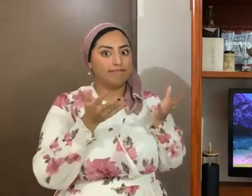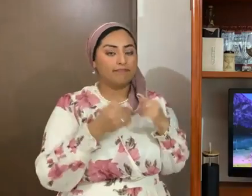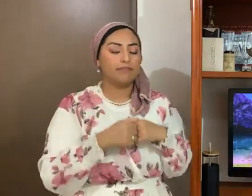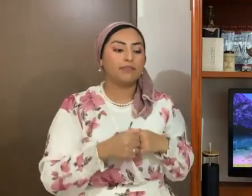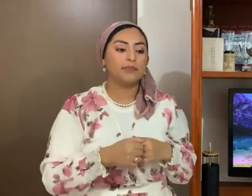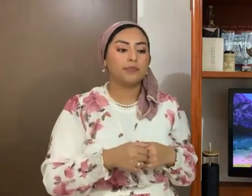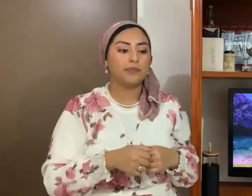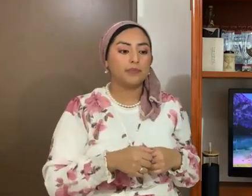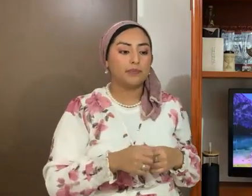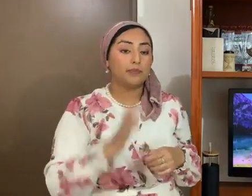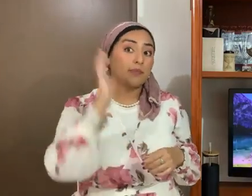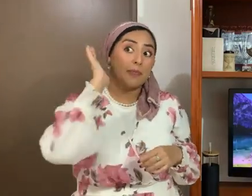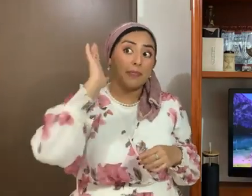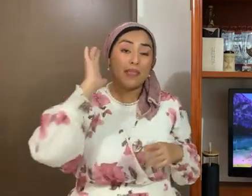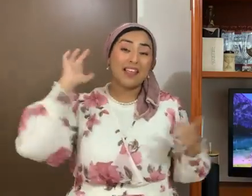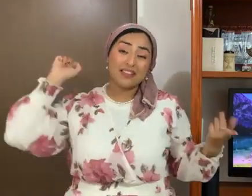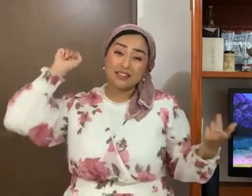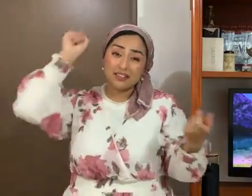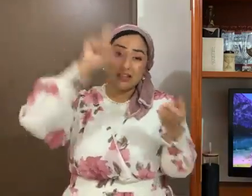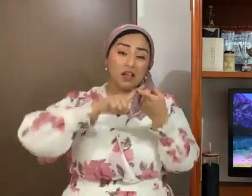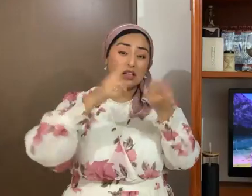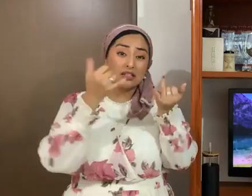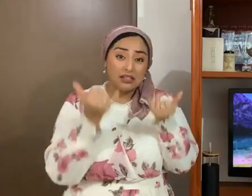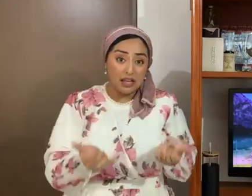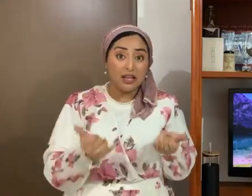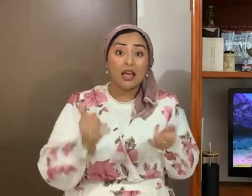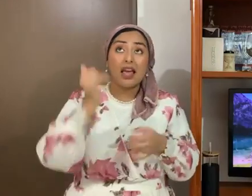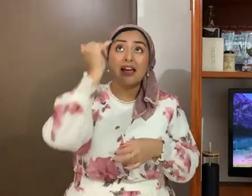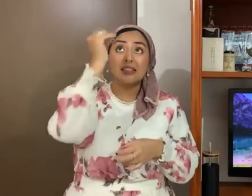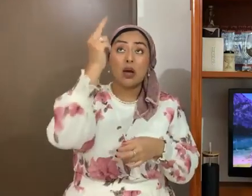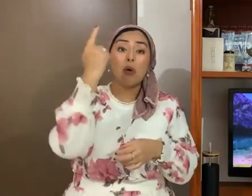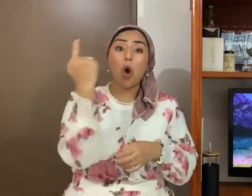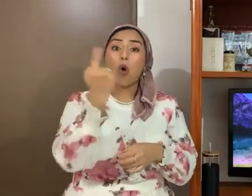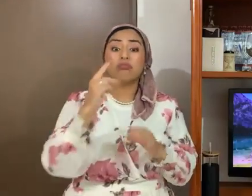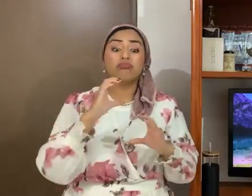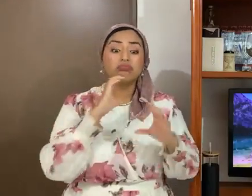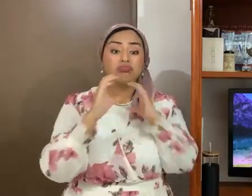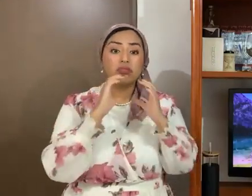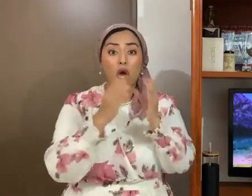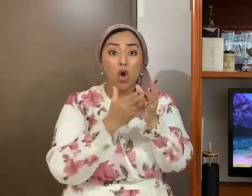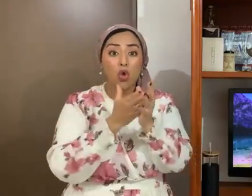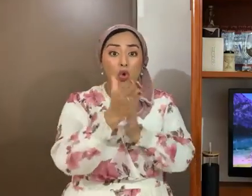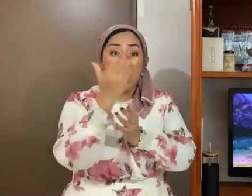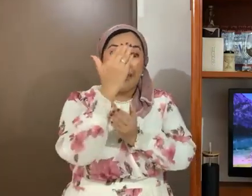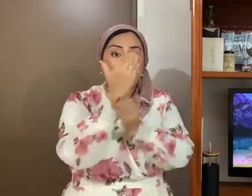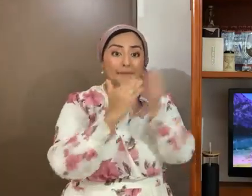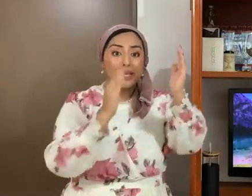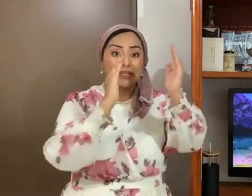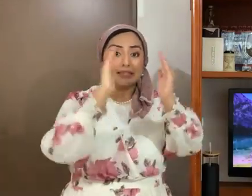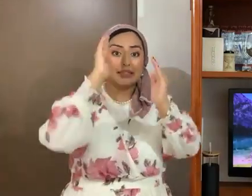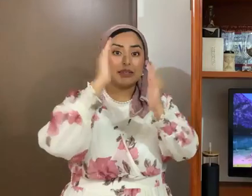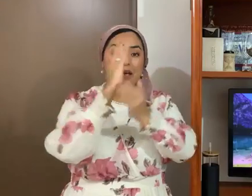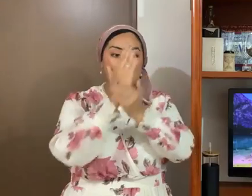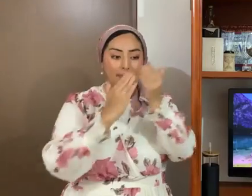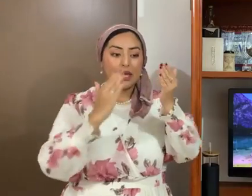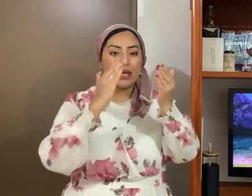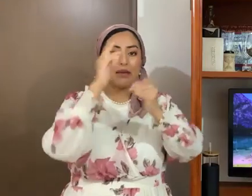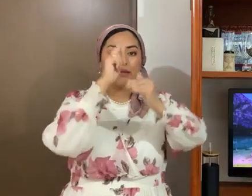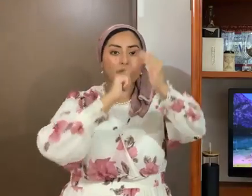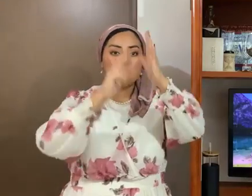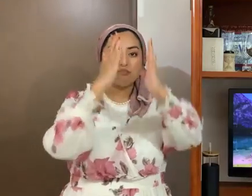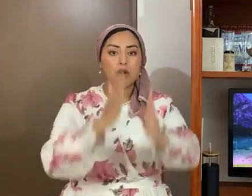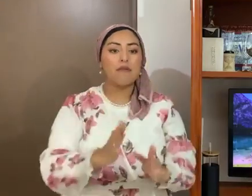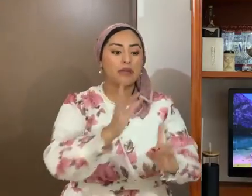ese momento hasta el día de hoy, Yahweh solo ha hablado por medio de sus siervos escogidos, de sus siervos